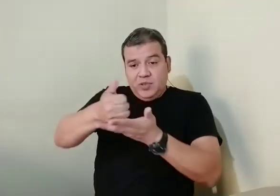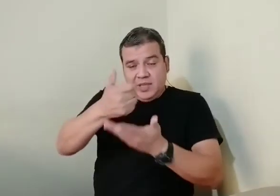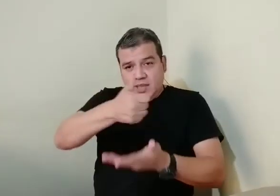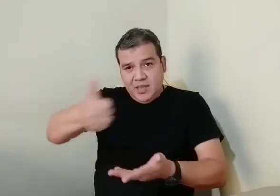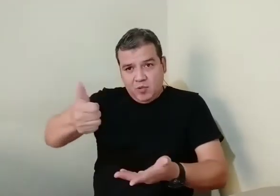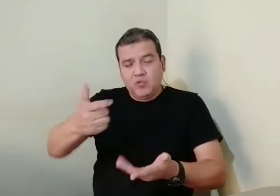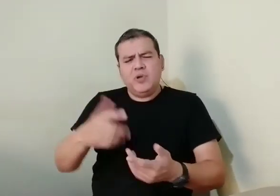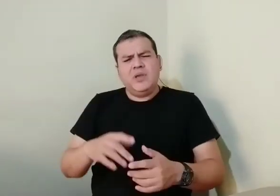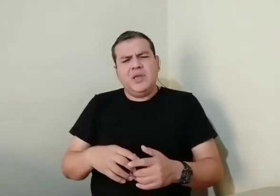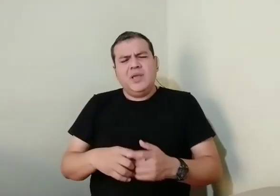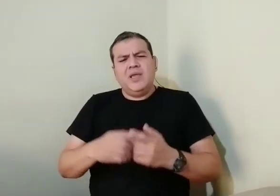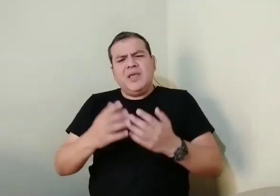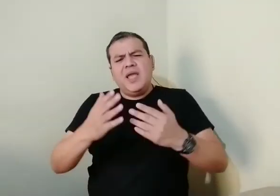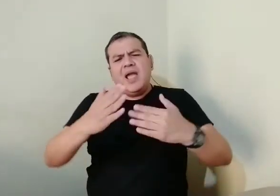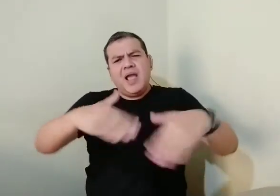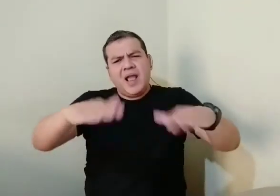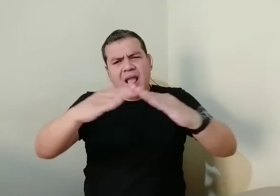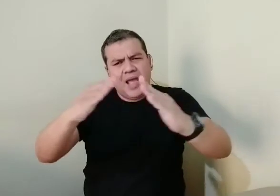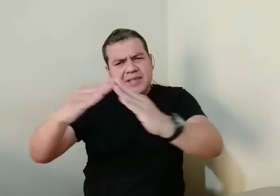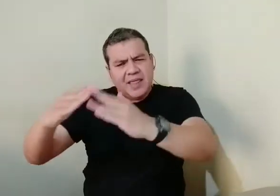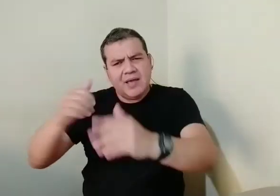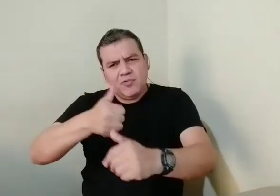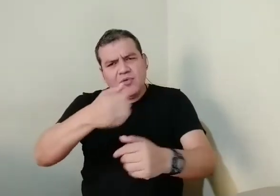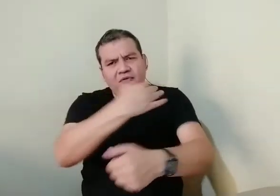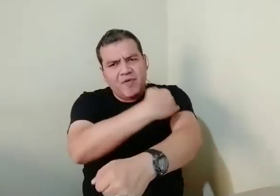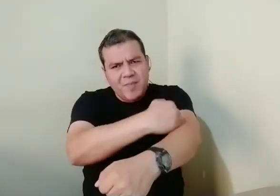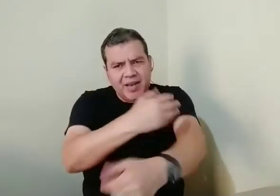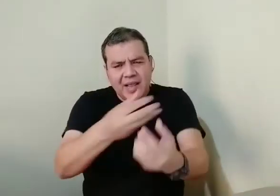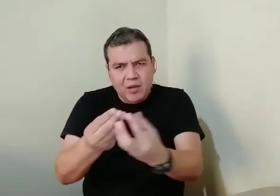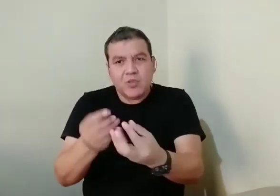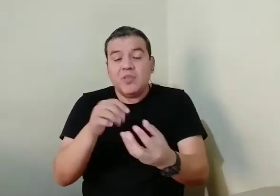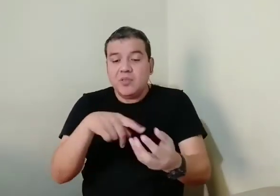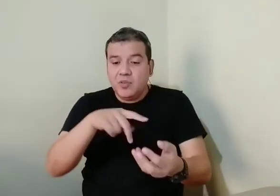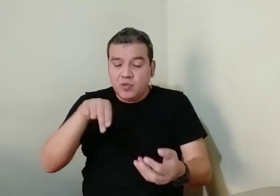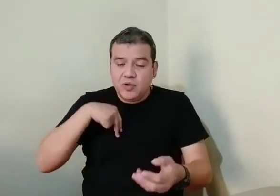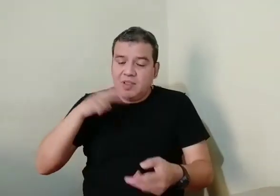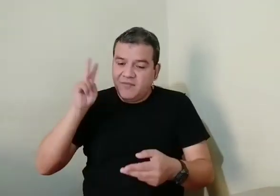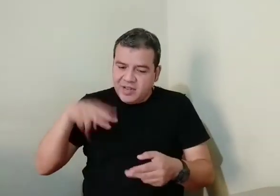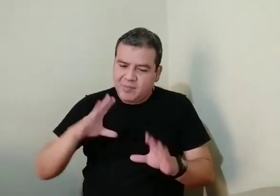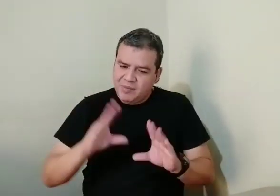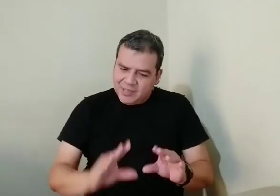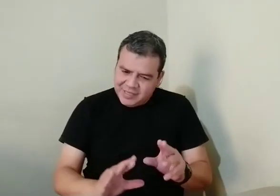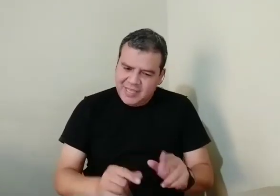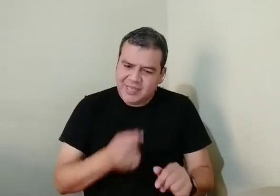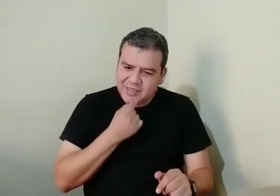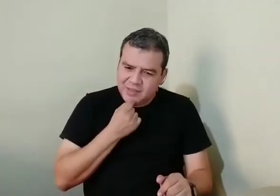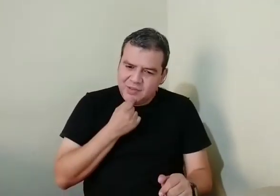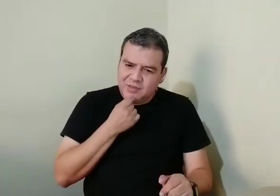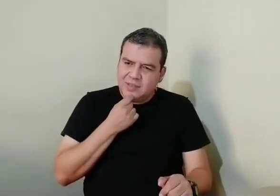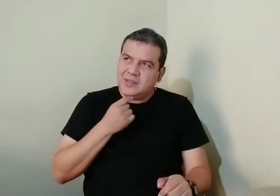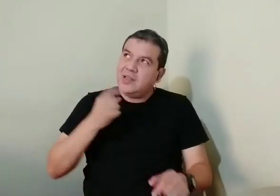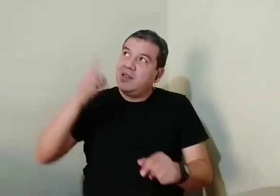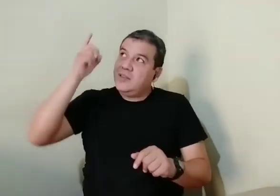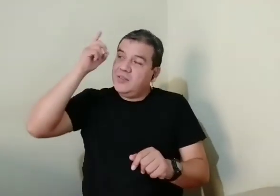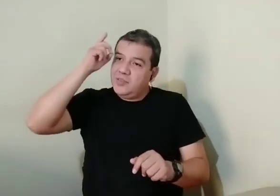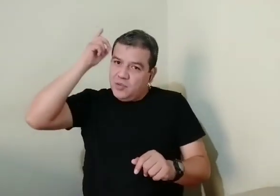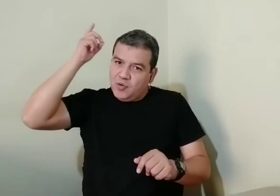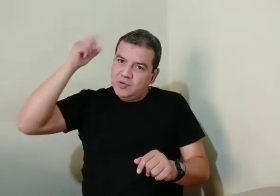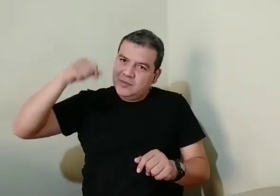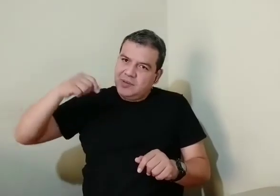divinas y les enseñamos a nuestros hijos sobre las grandes maravillas que Dios ha